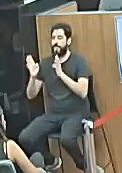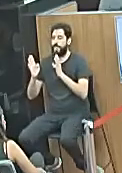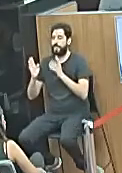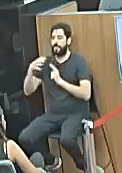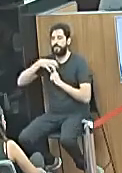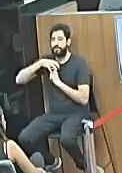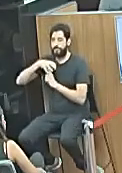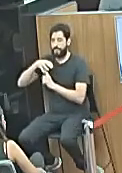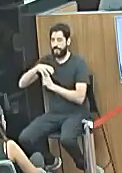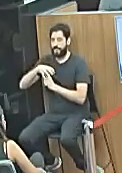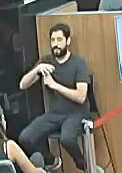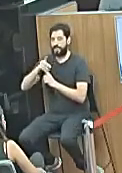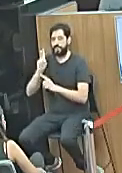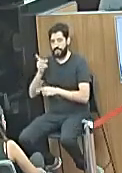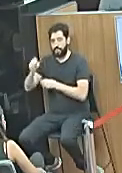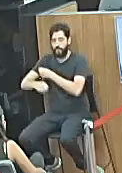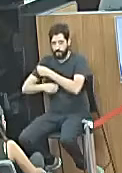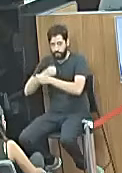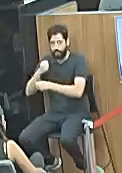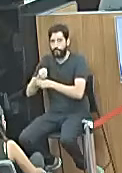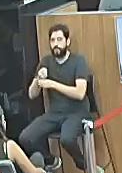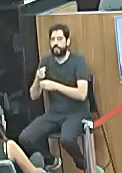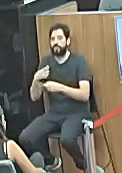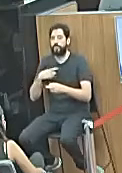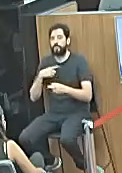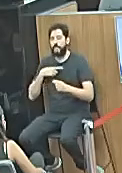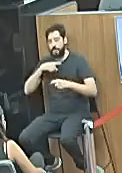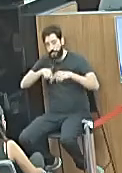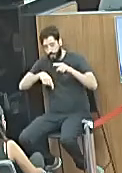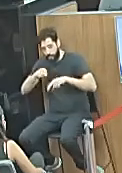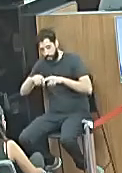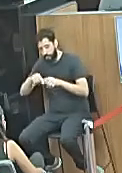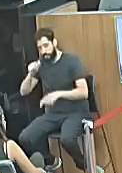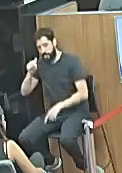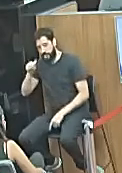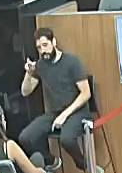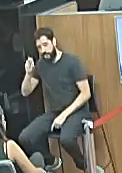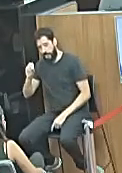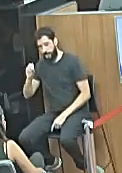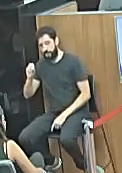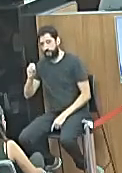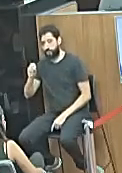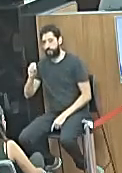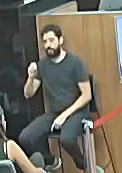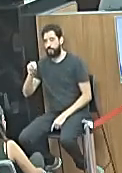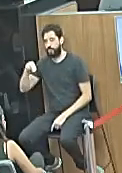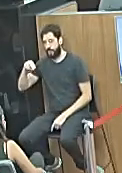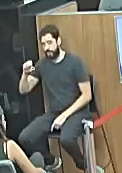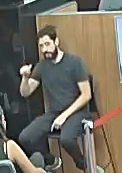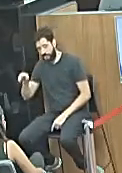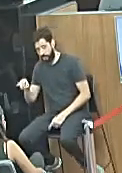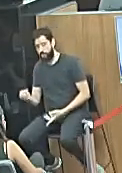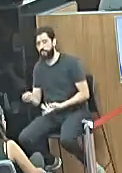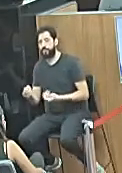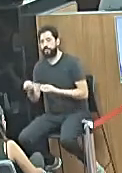produtos agro agroecológicos e de gastronomia típica da região norte